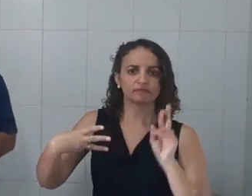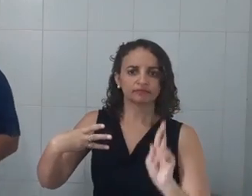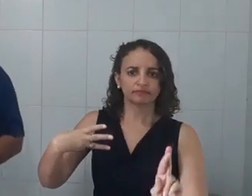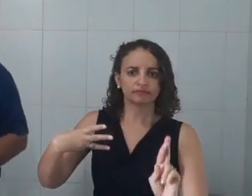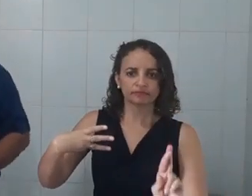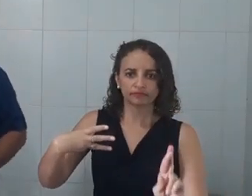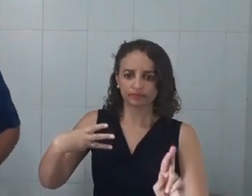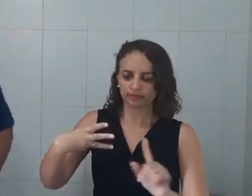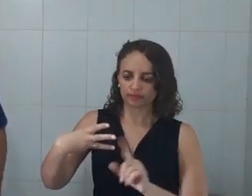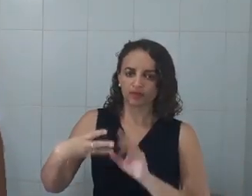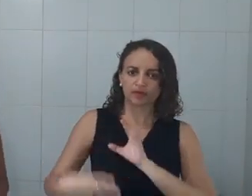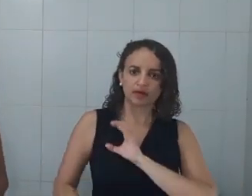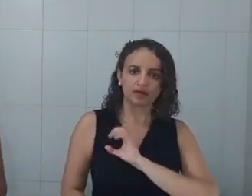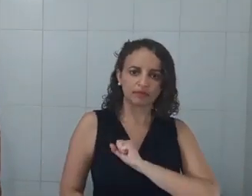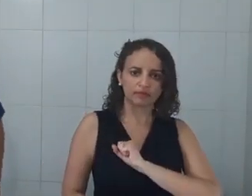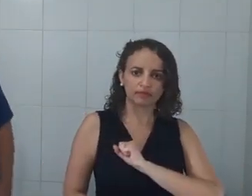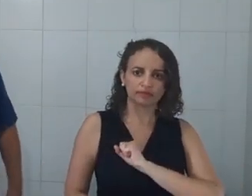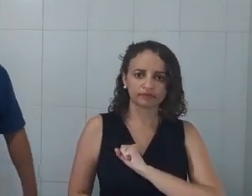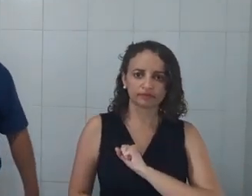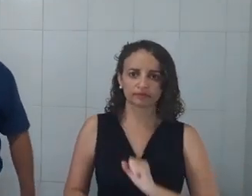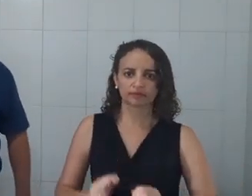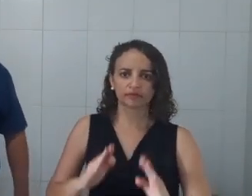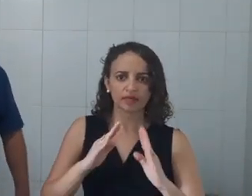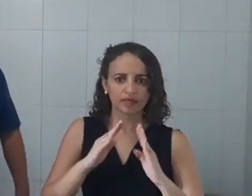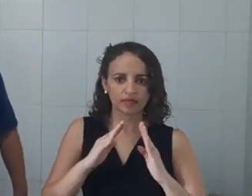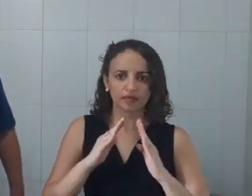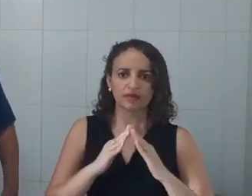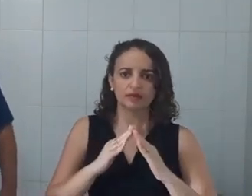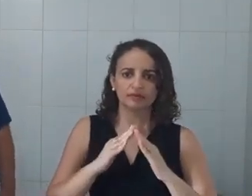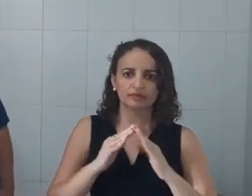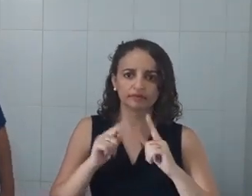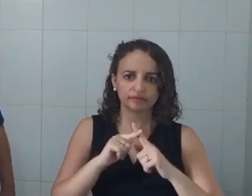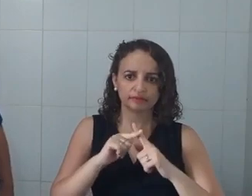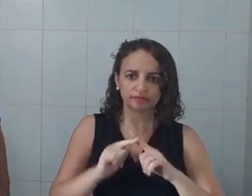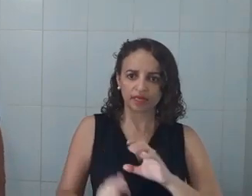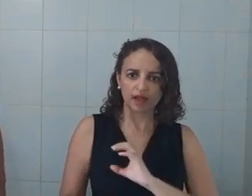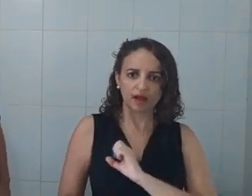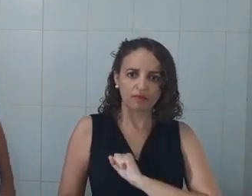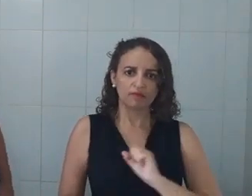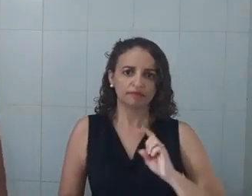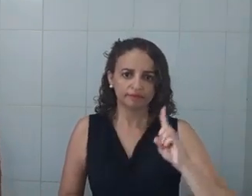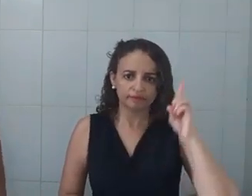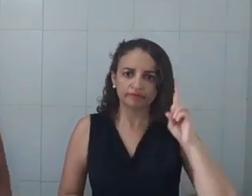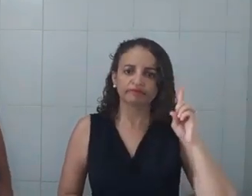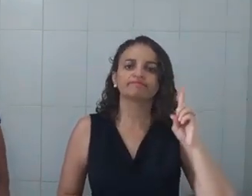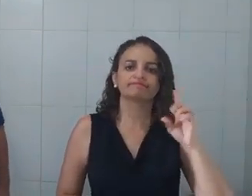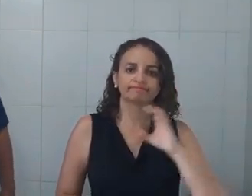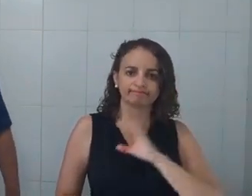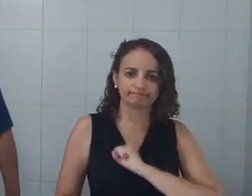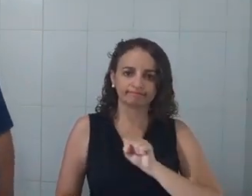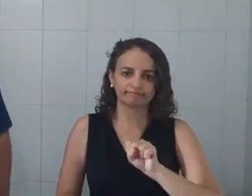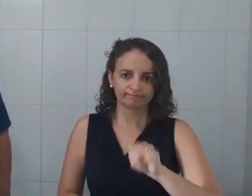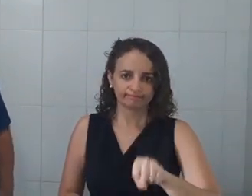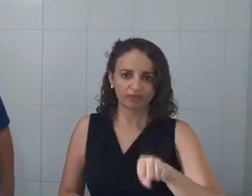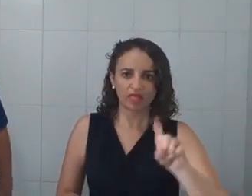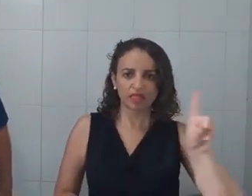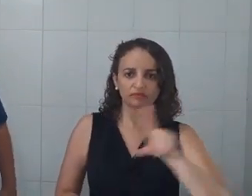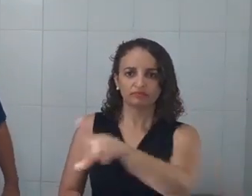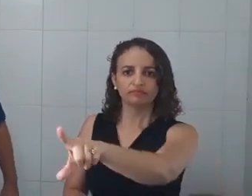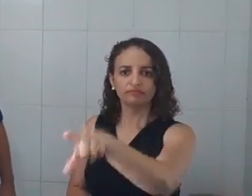pelo amor. É também uma igreja que é amada por Deus e é eleita por Deus,